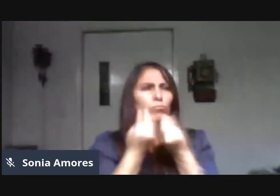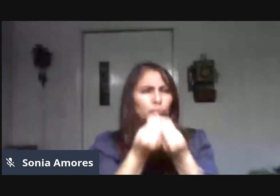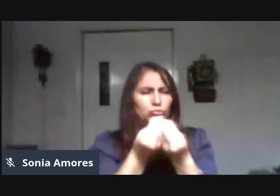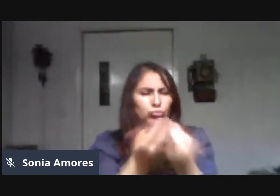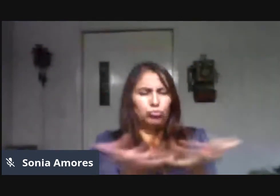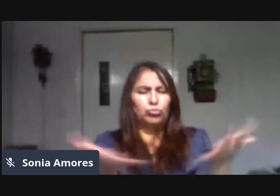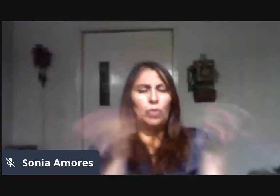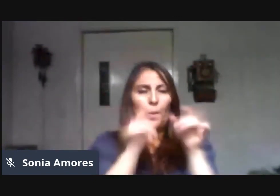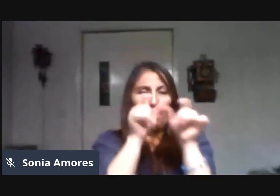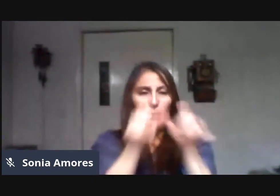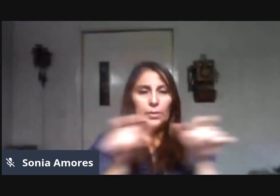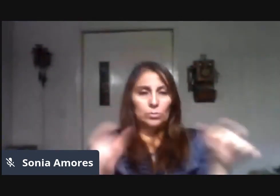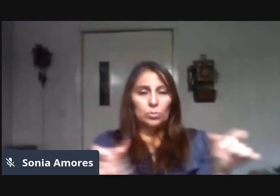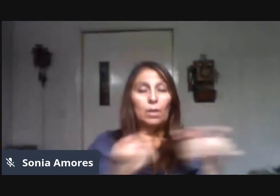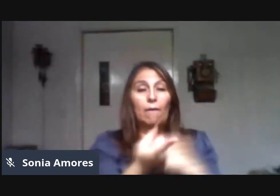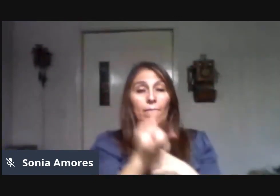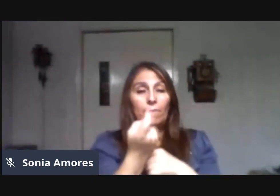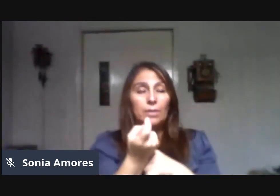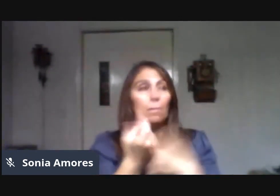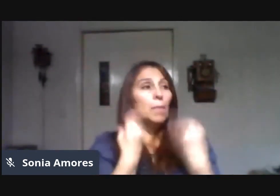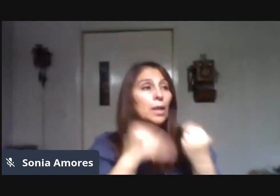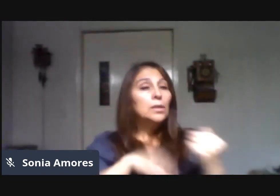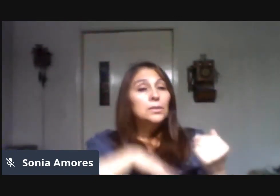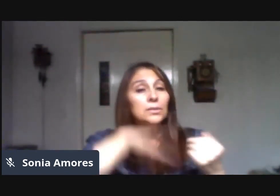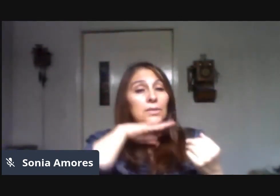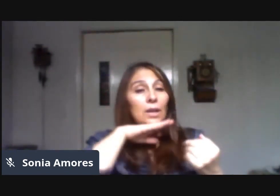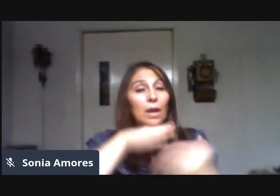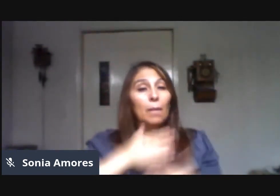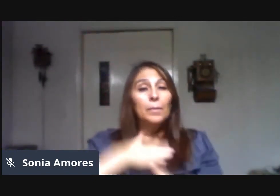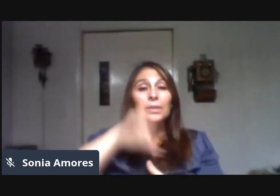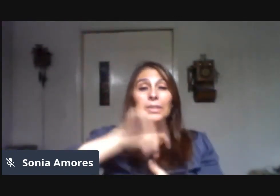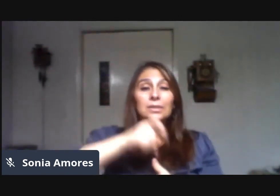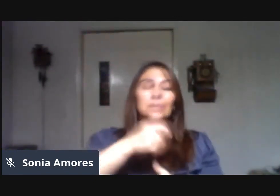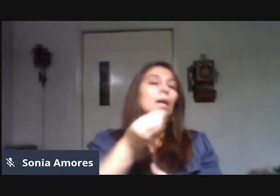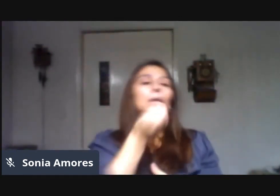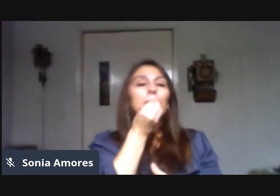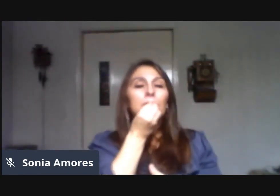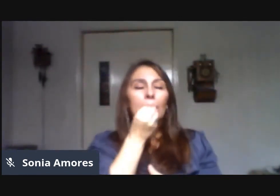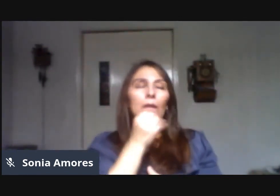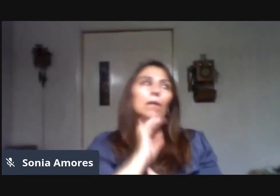por lograr satisfacer su necesidad alimentaria,